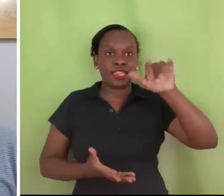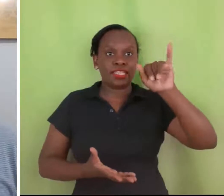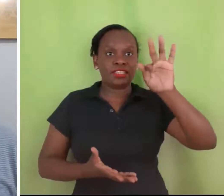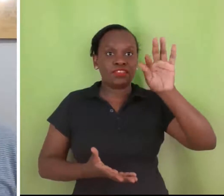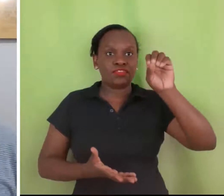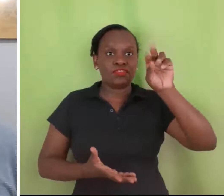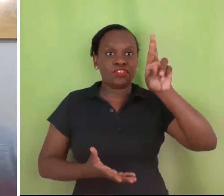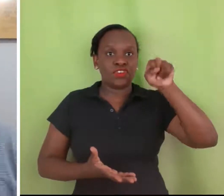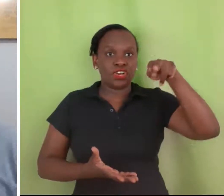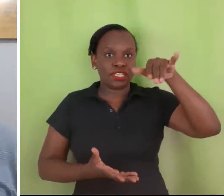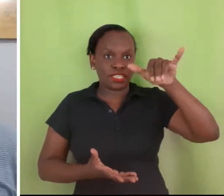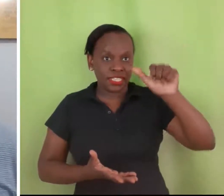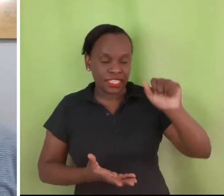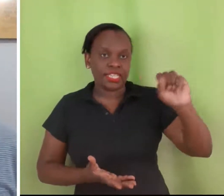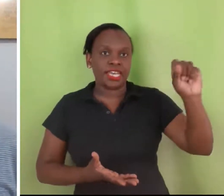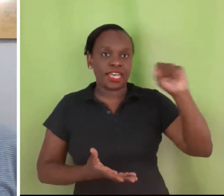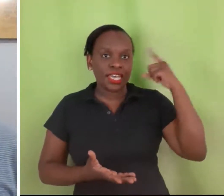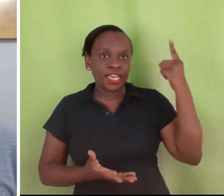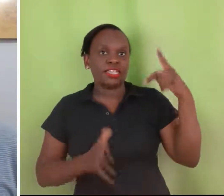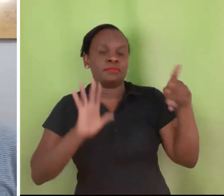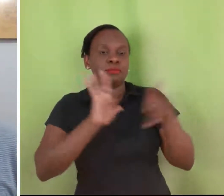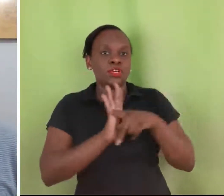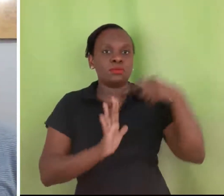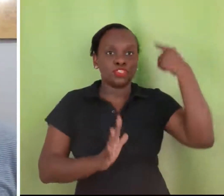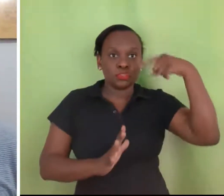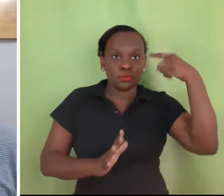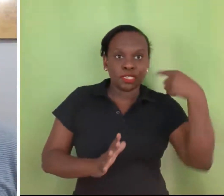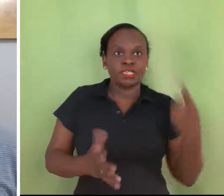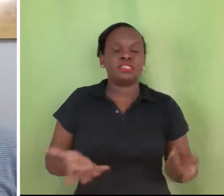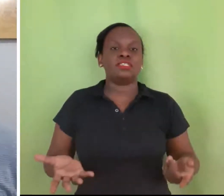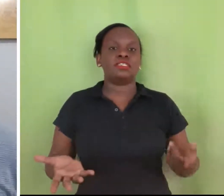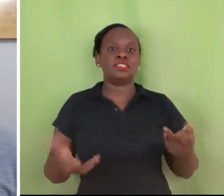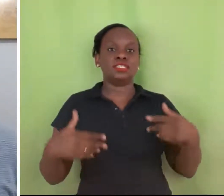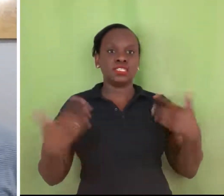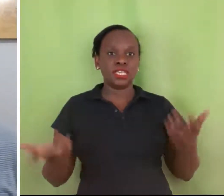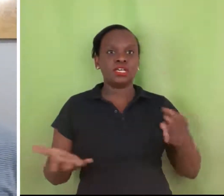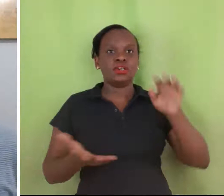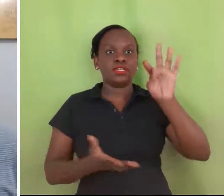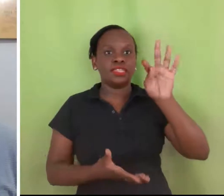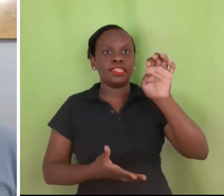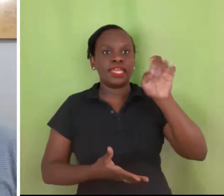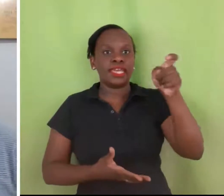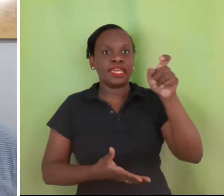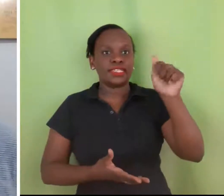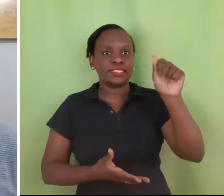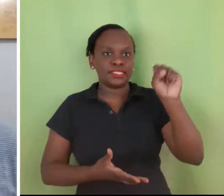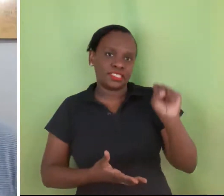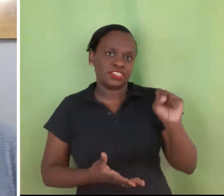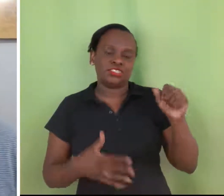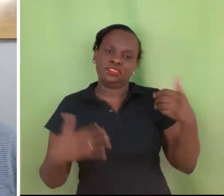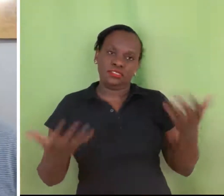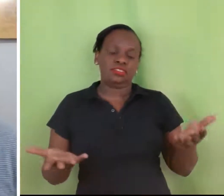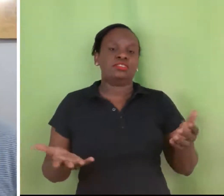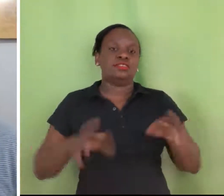né? Foi colônia de espanhóis, né, o estado do Texas e tal, enfim,